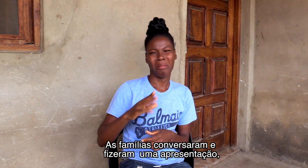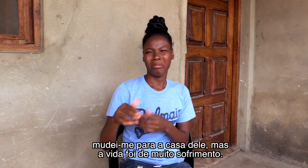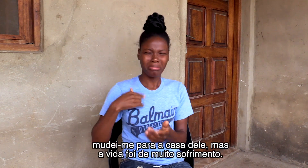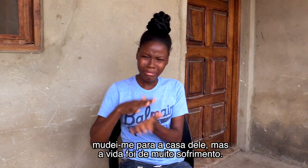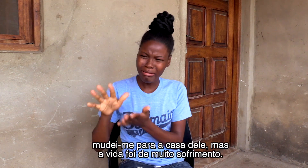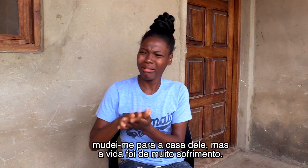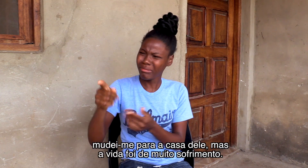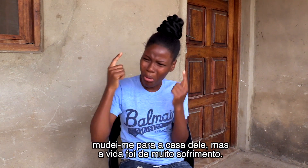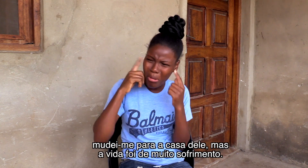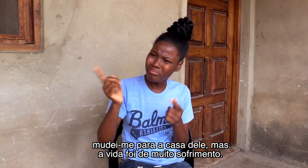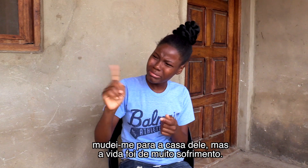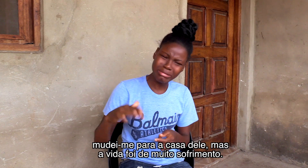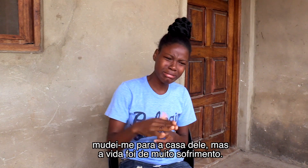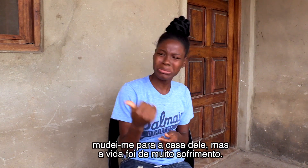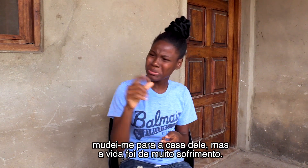apresentação.